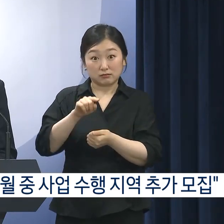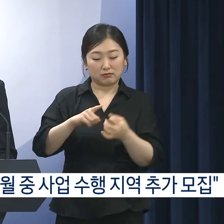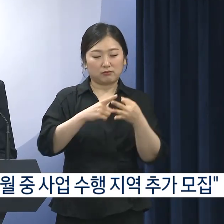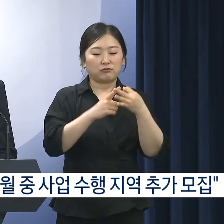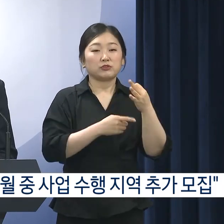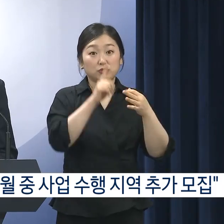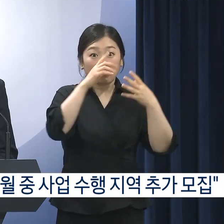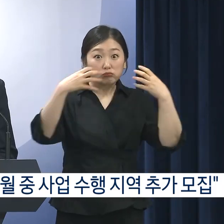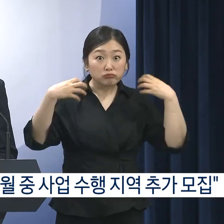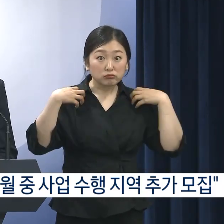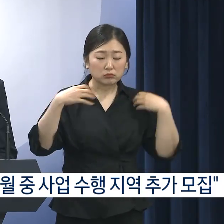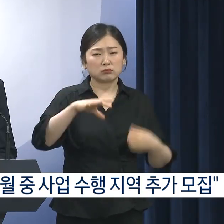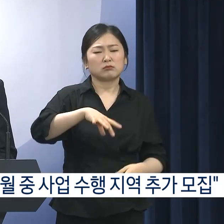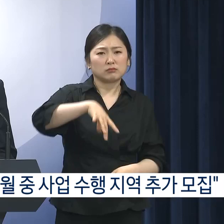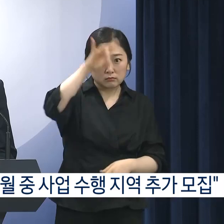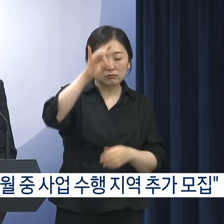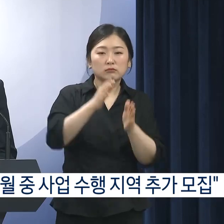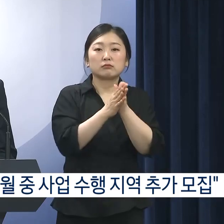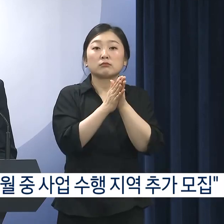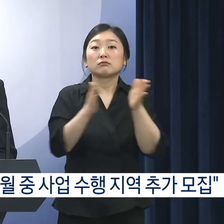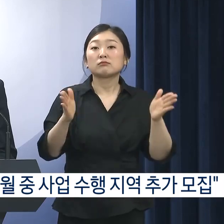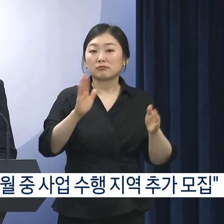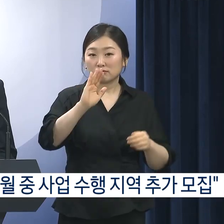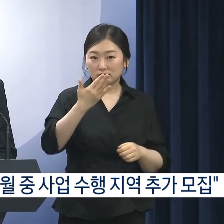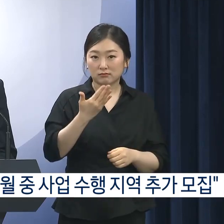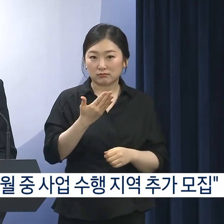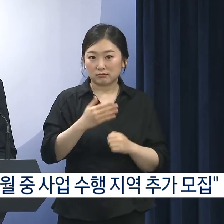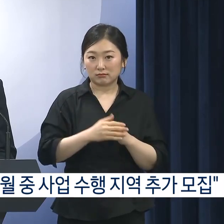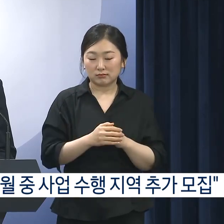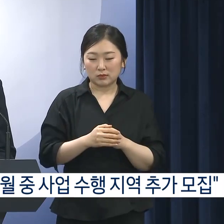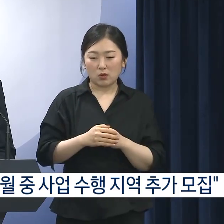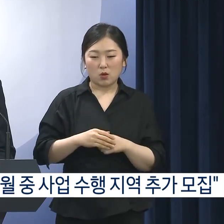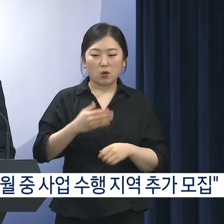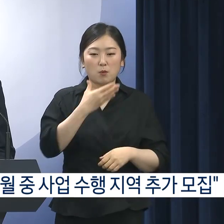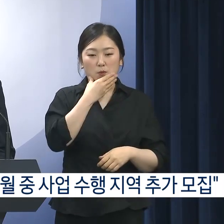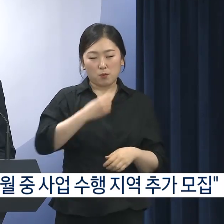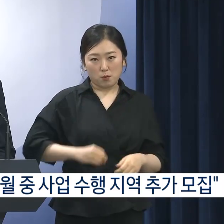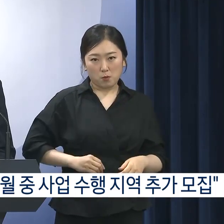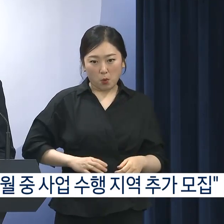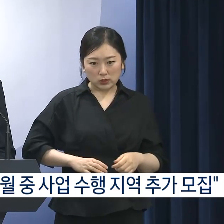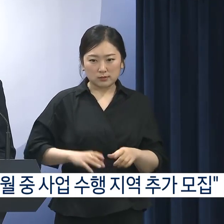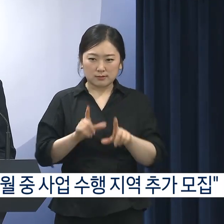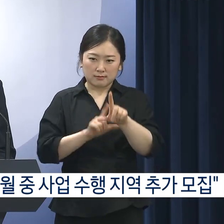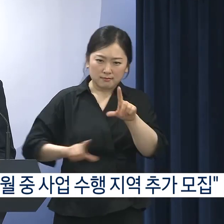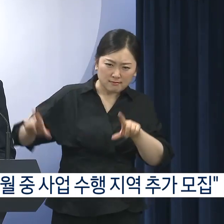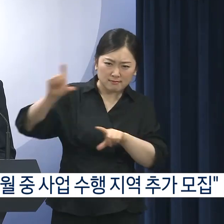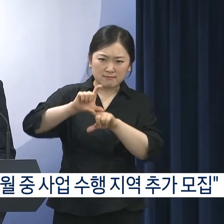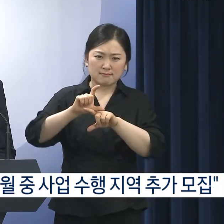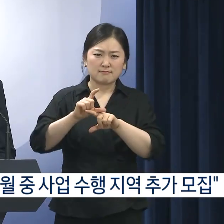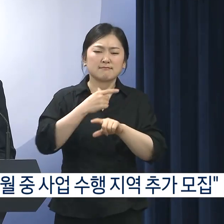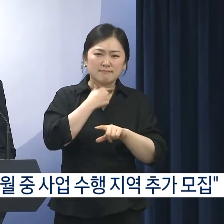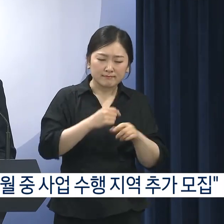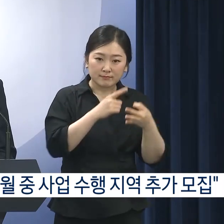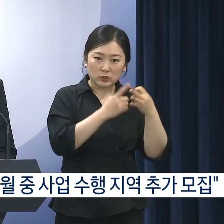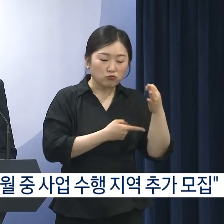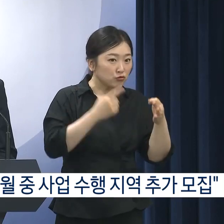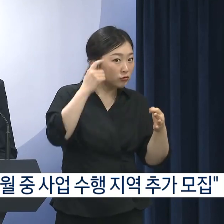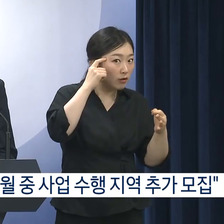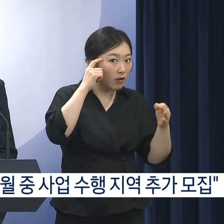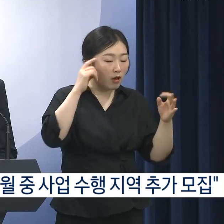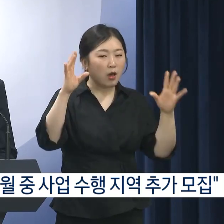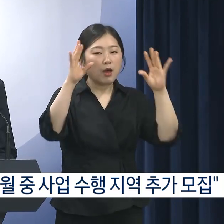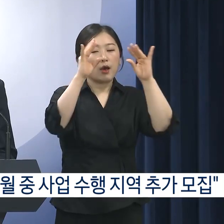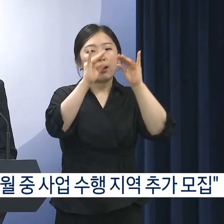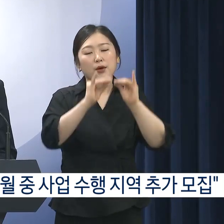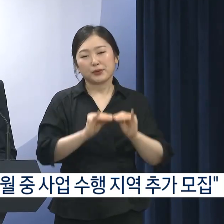것입니다. 서비스 복지 강화라는 정부의 복지 철학을 구현하는 것입니다. 정부는